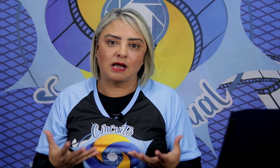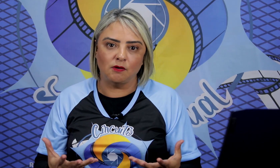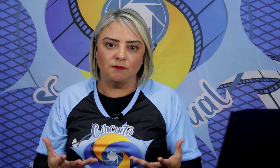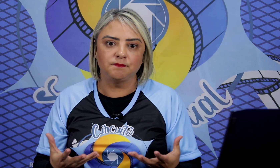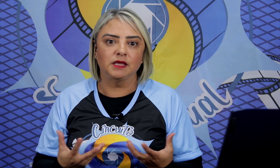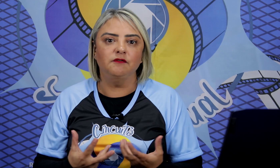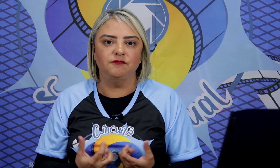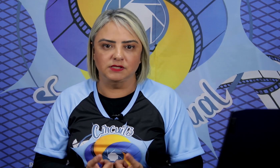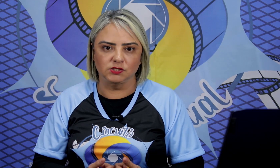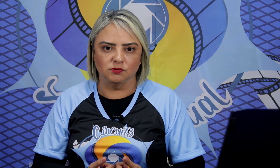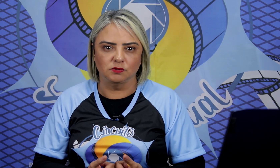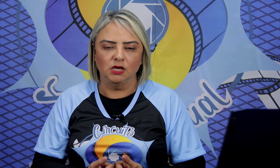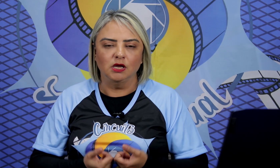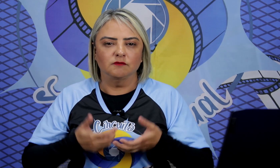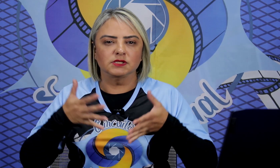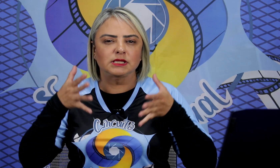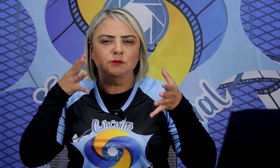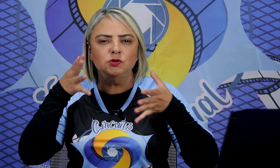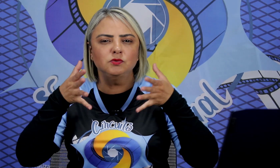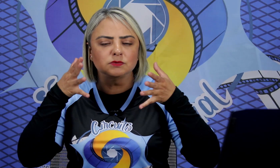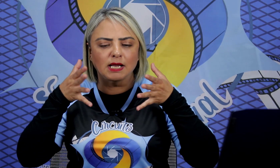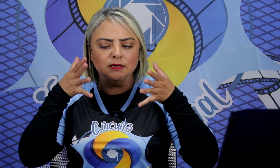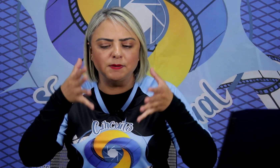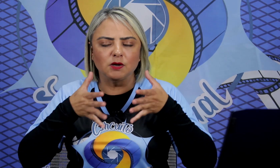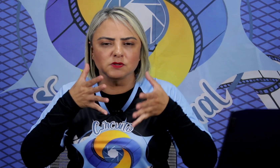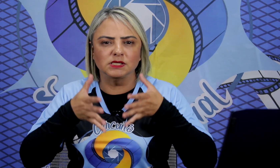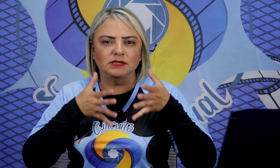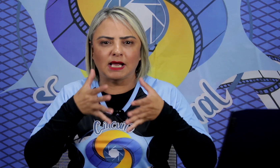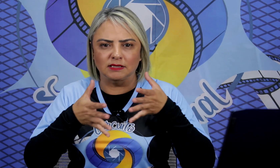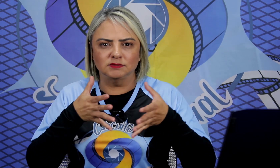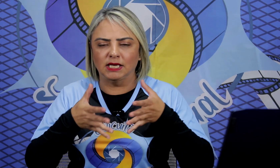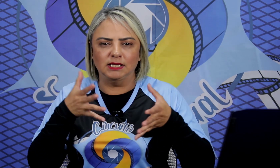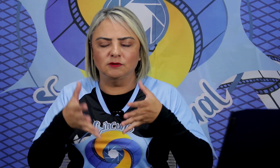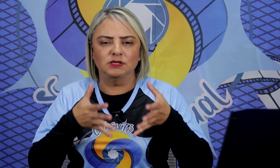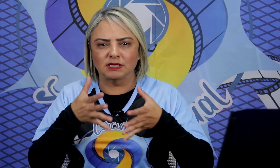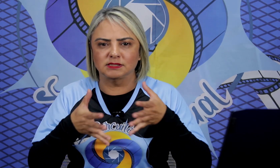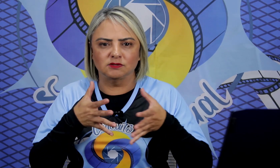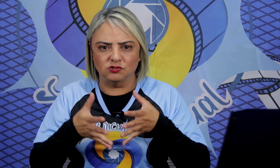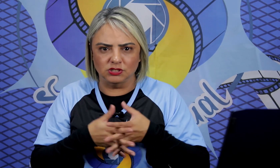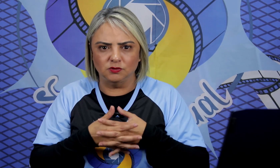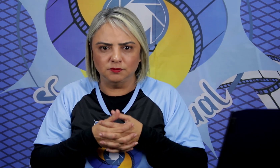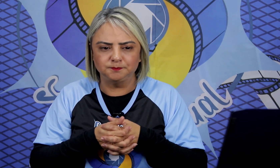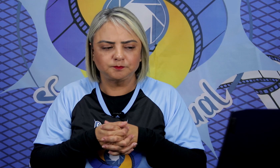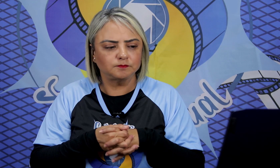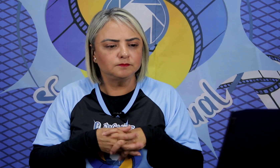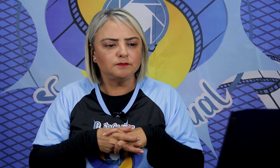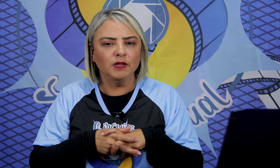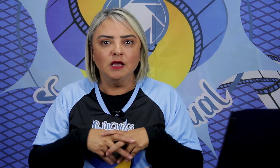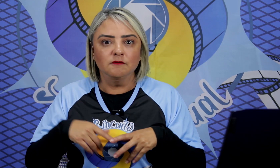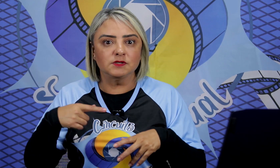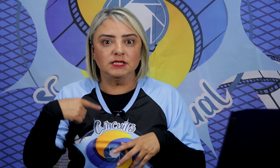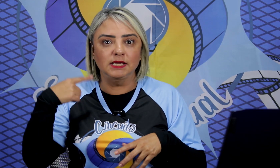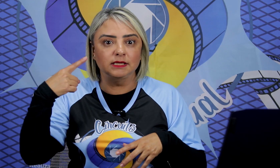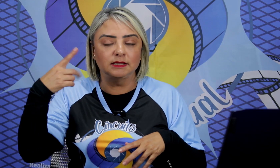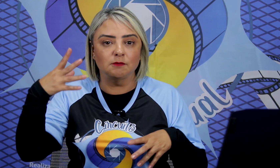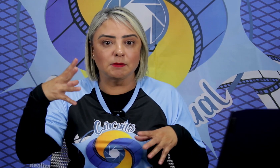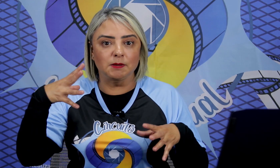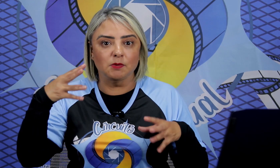mental e físico. Você está hiperconcentrado naquilo que está sendo dito. Você tem que ter uma